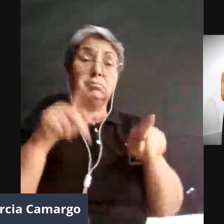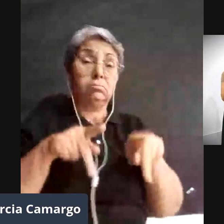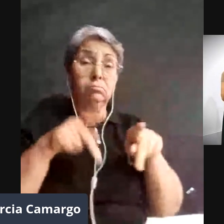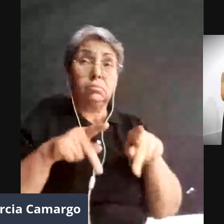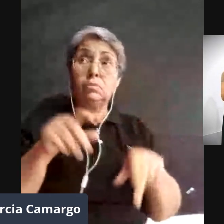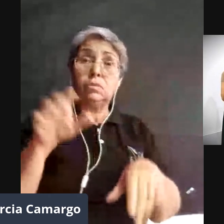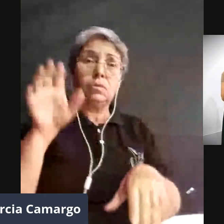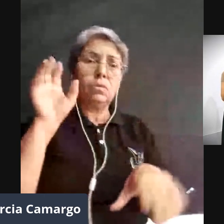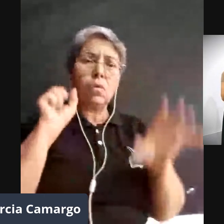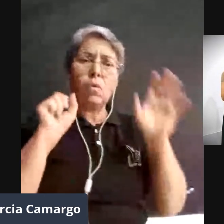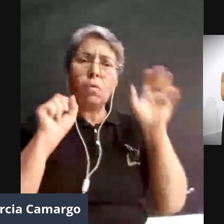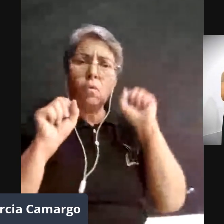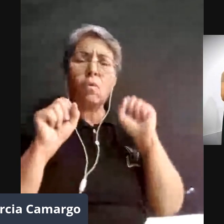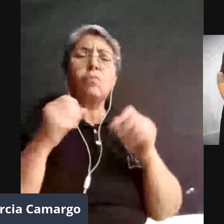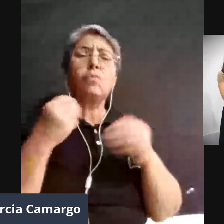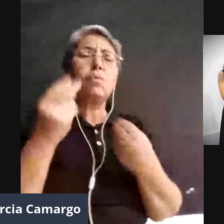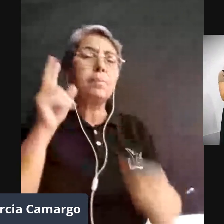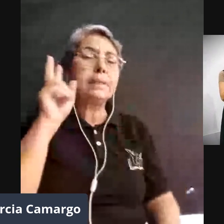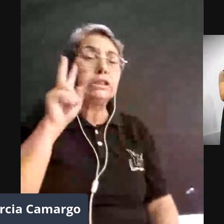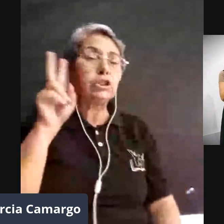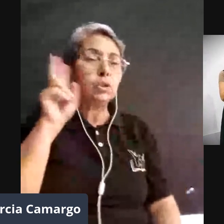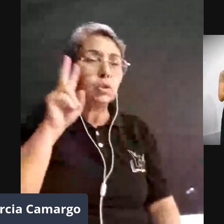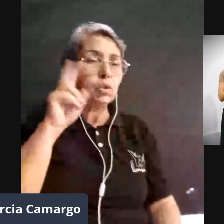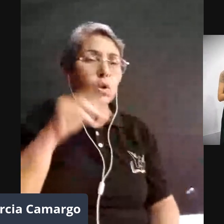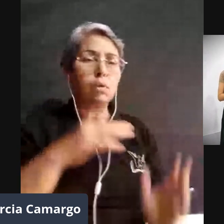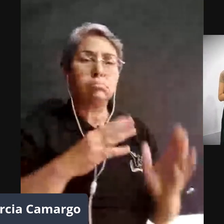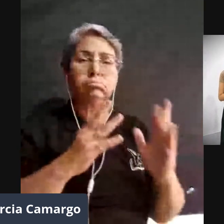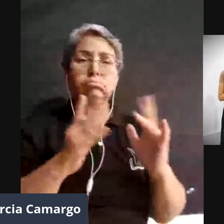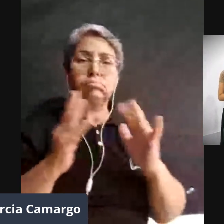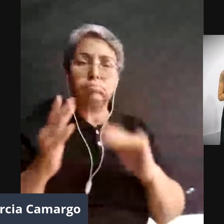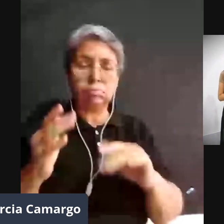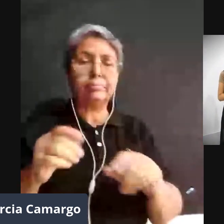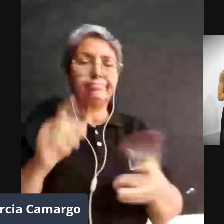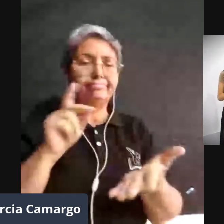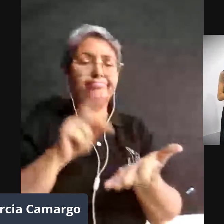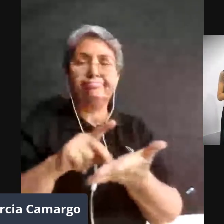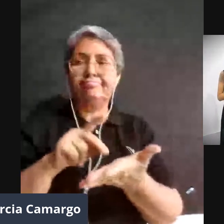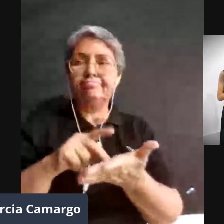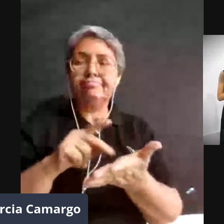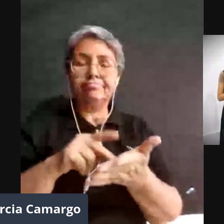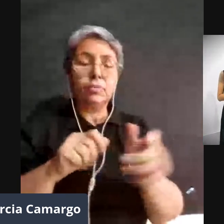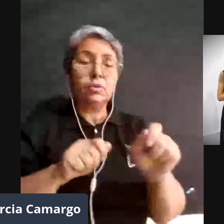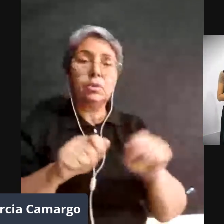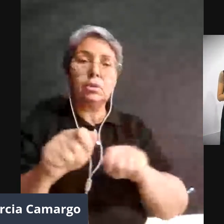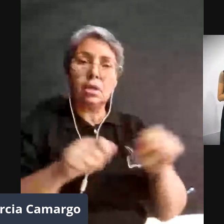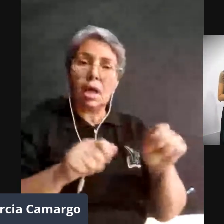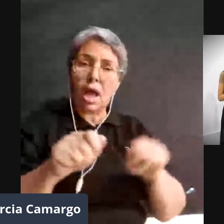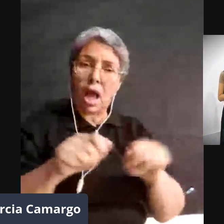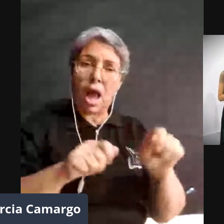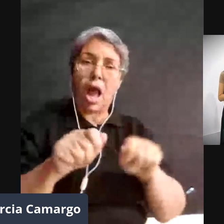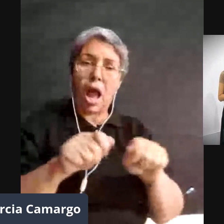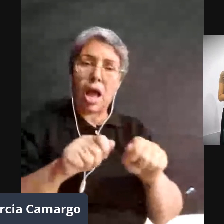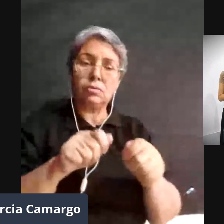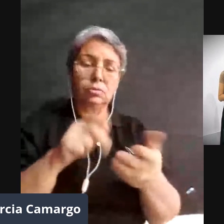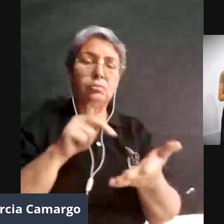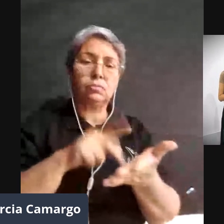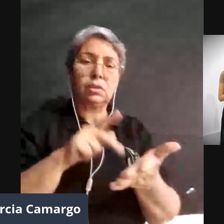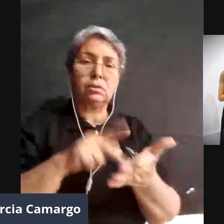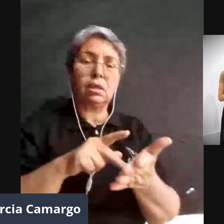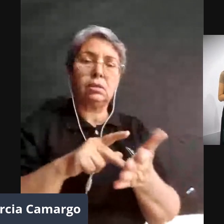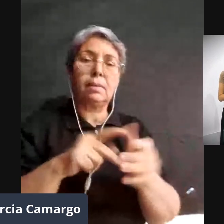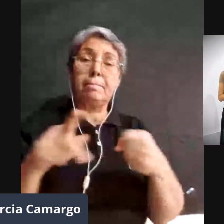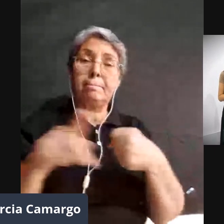história, não é mesmo, Valtinho? Exatamente. No livro de Atos, no capítulo 2, no discurso de Pedro, Pedro está